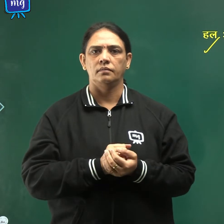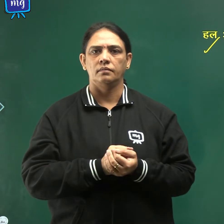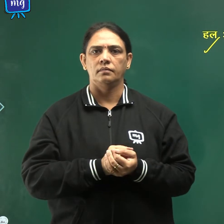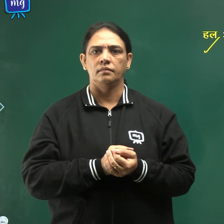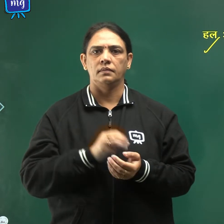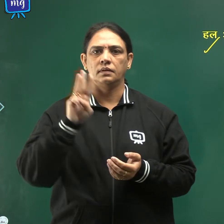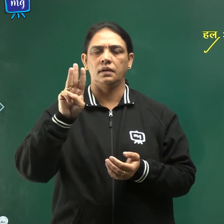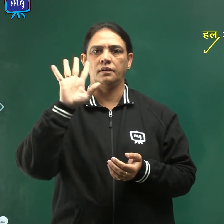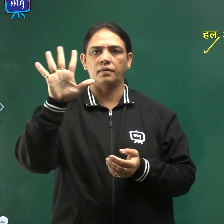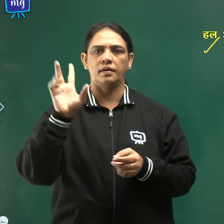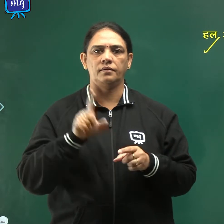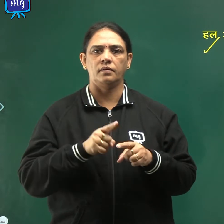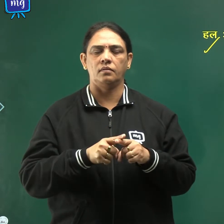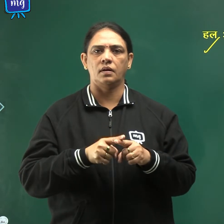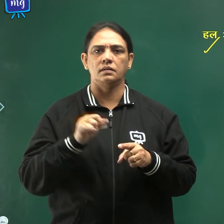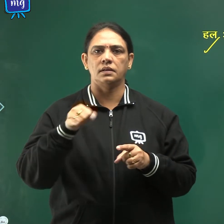35 गुणा 6